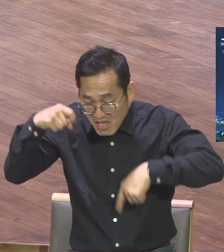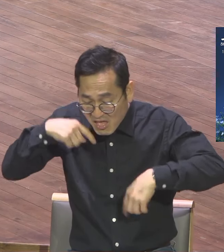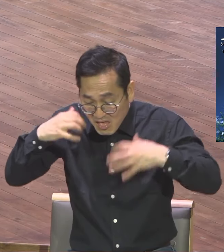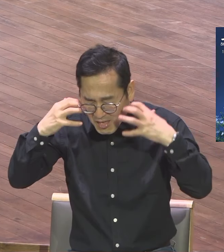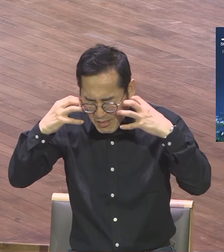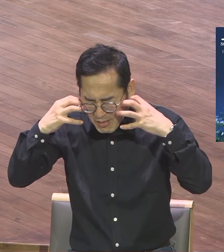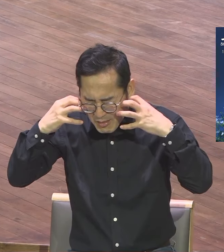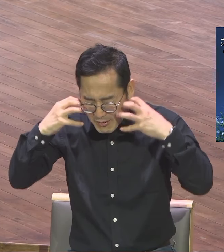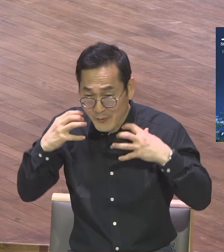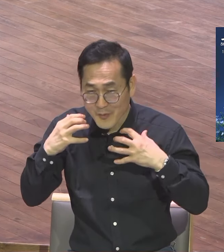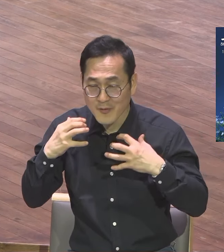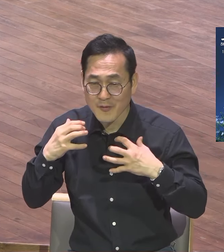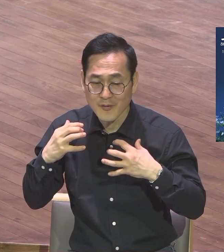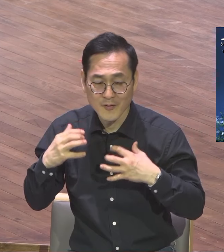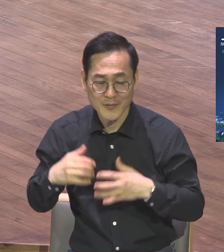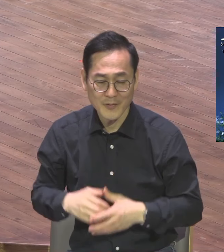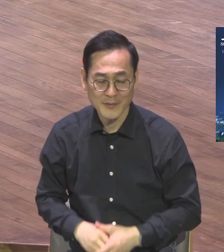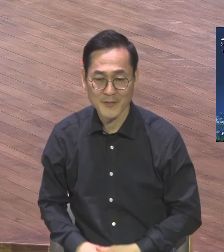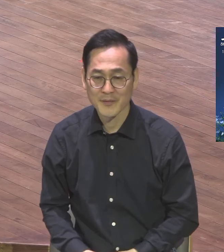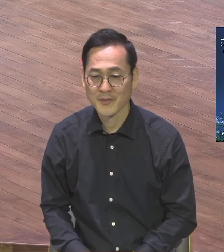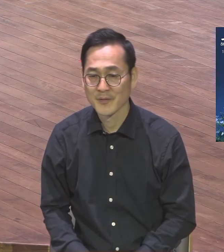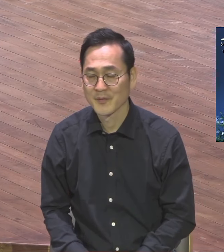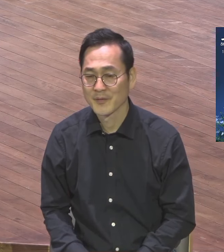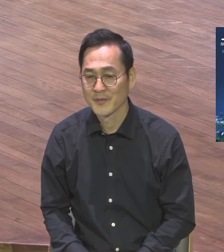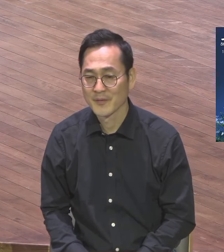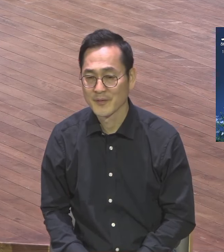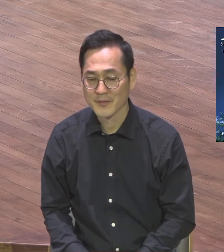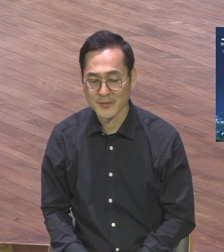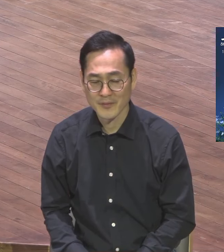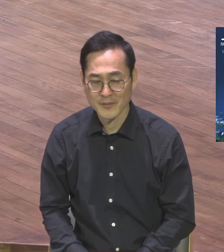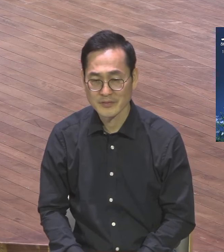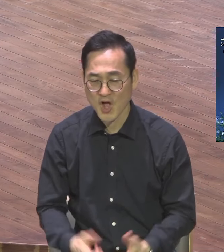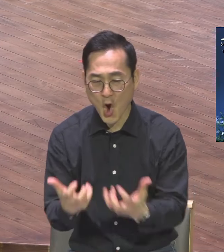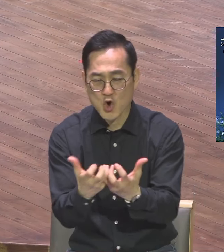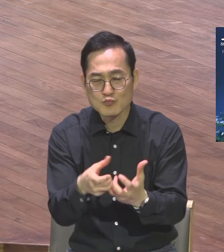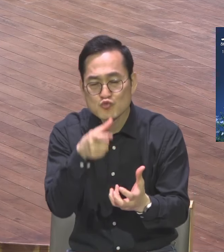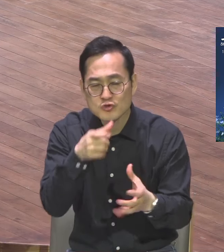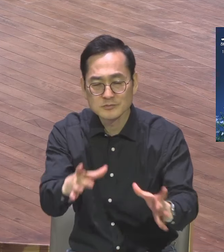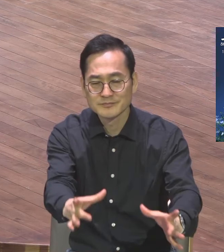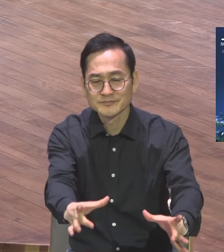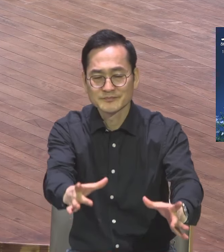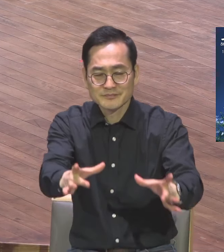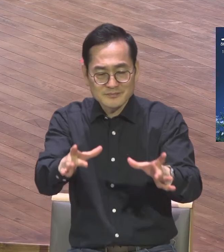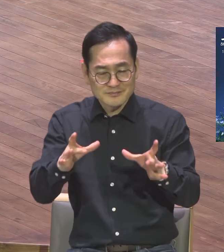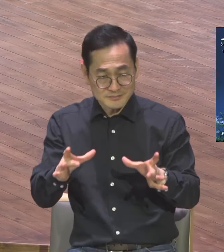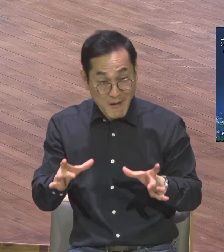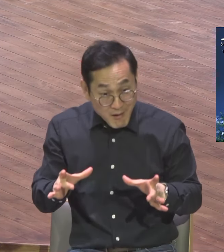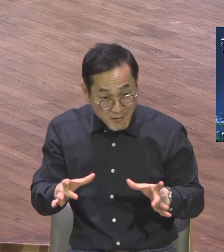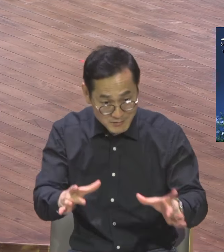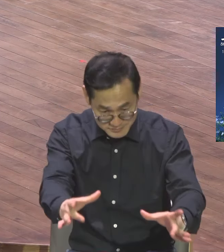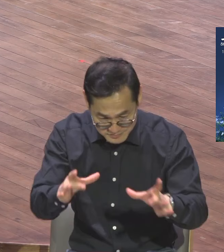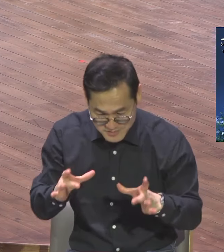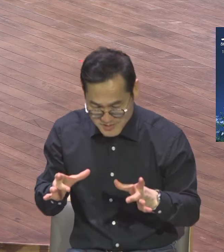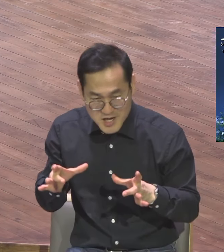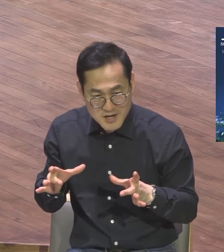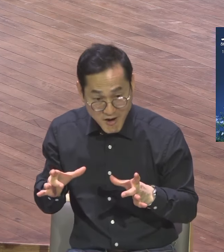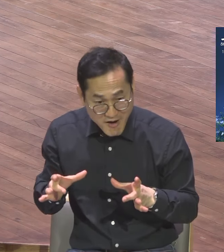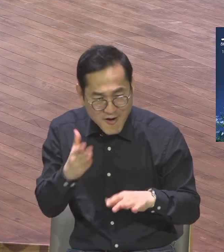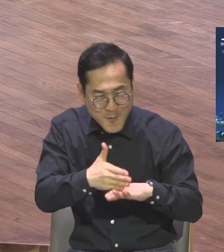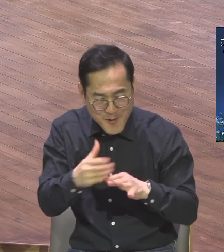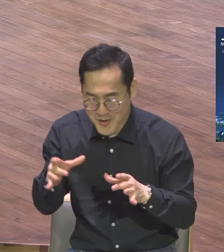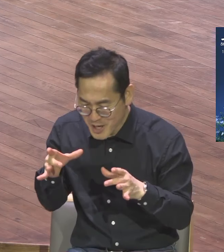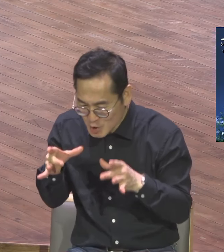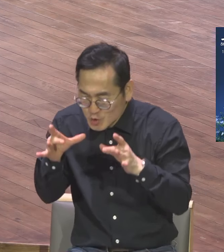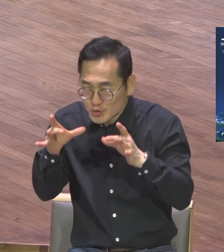더운 이런 상황이 있는데 얼음 냉수 한 그릇 가져와서 얼음 냉수를 한 그릇 탁